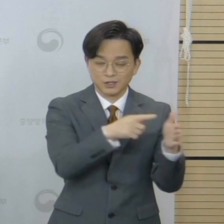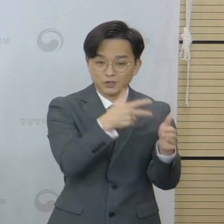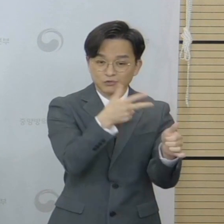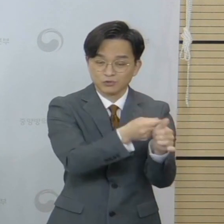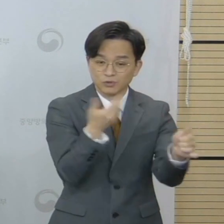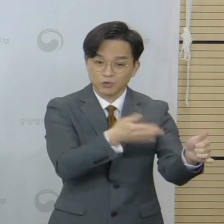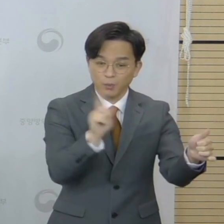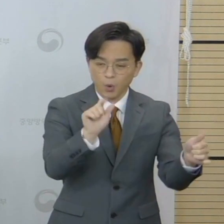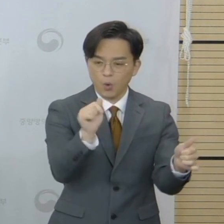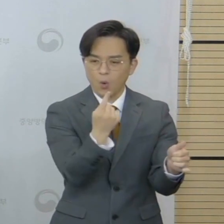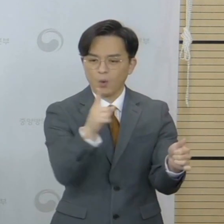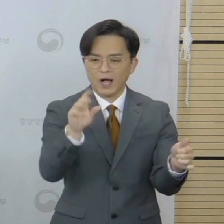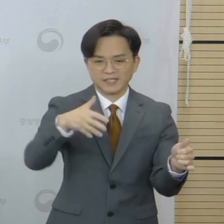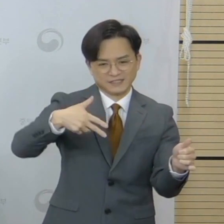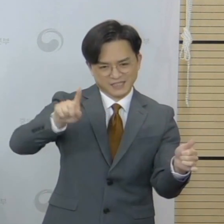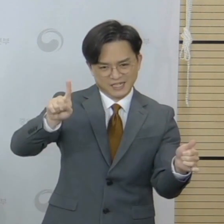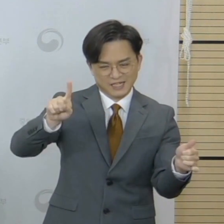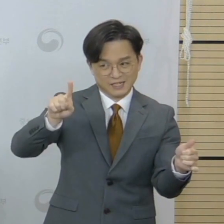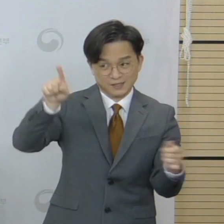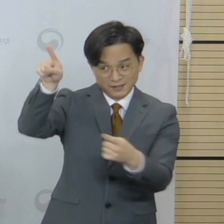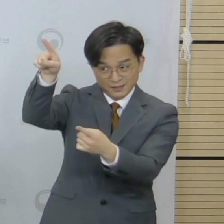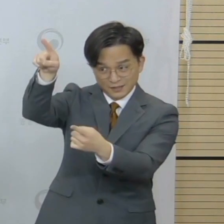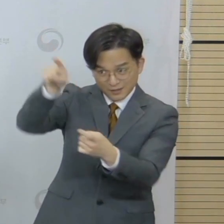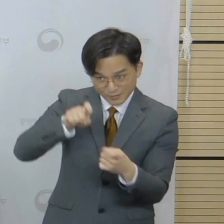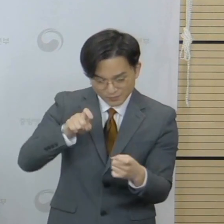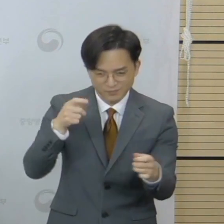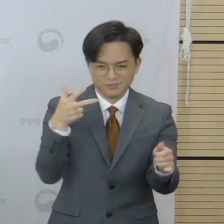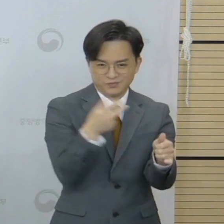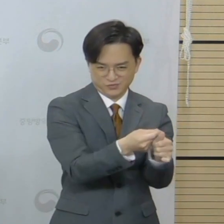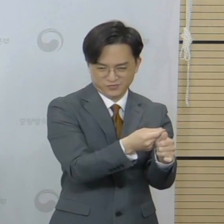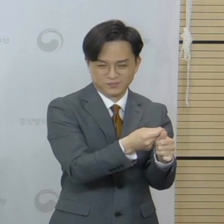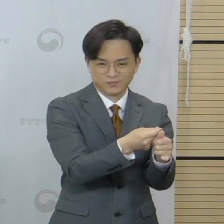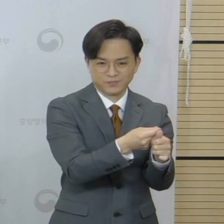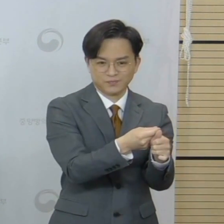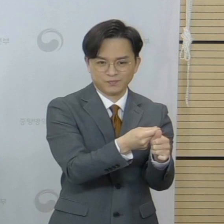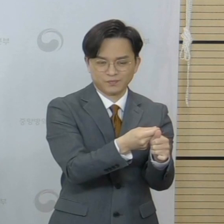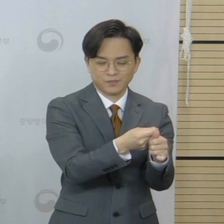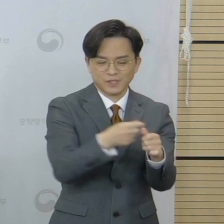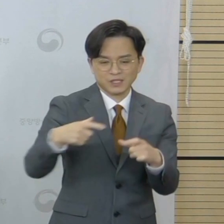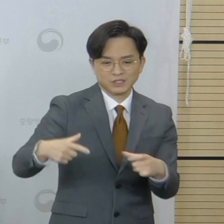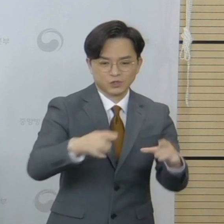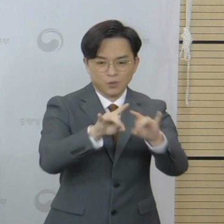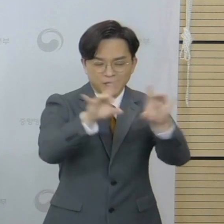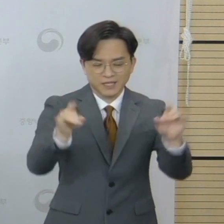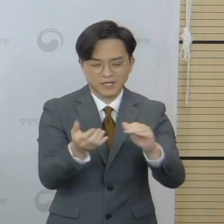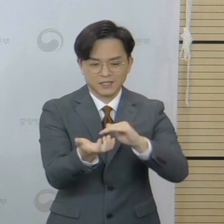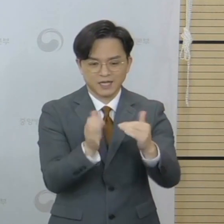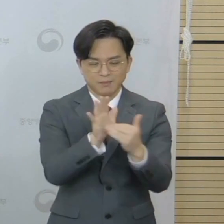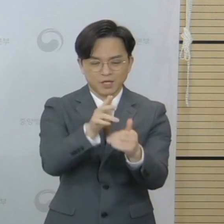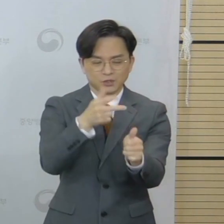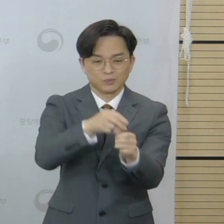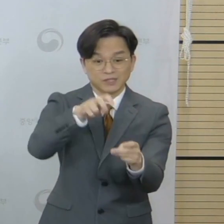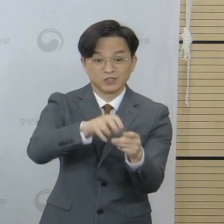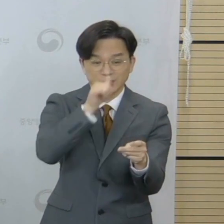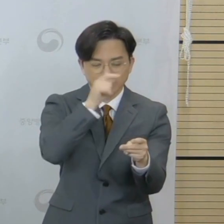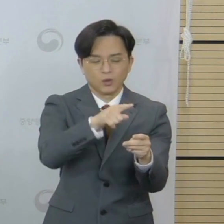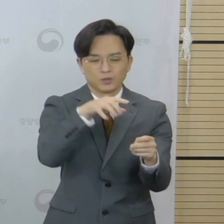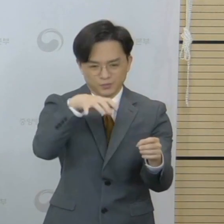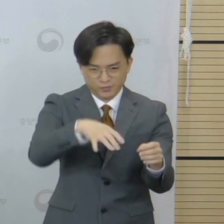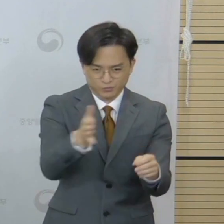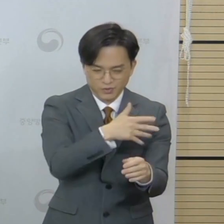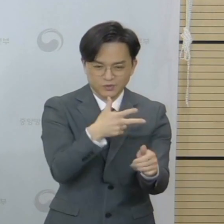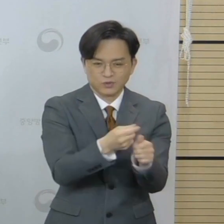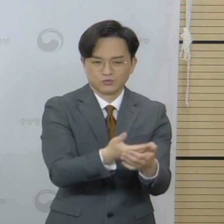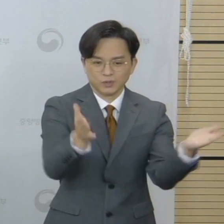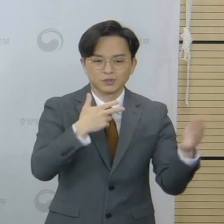화이자 백신을 활용할 예정이며 지역별 예방접종 센터를 통해 접종을 실시하도록 하겠습니다 75세 이상